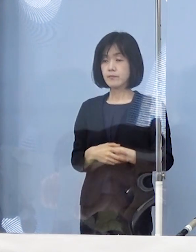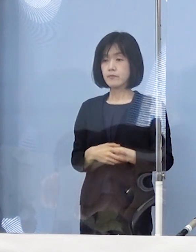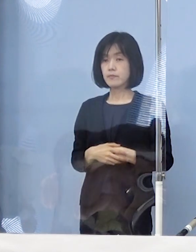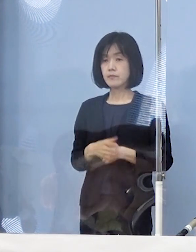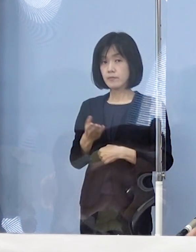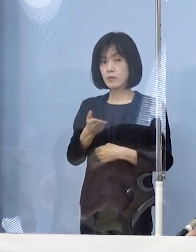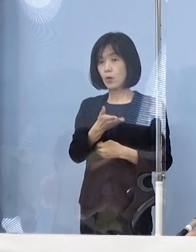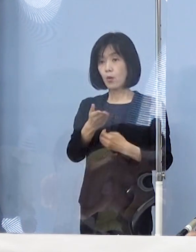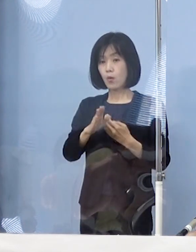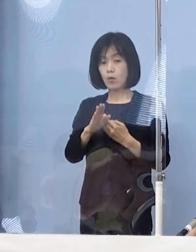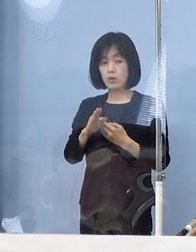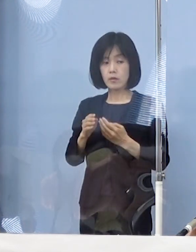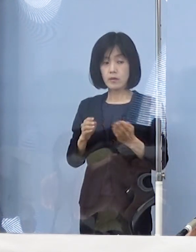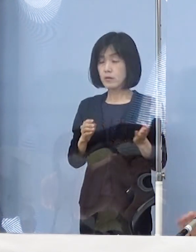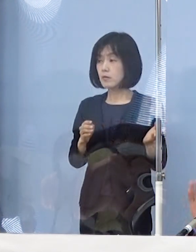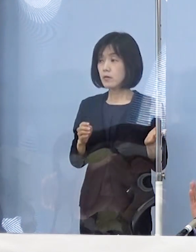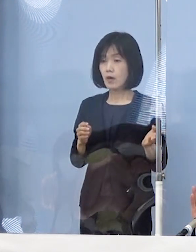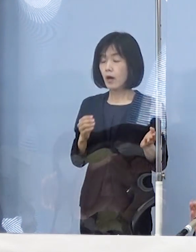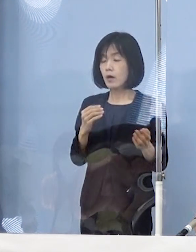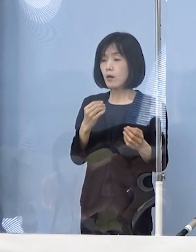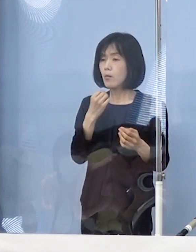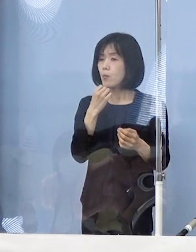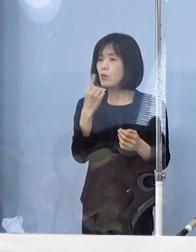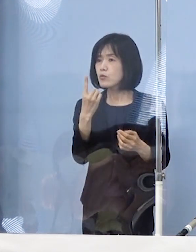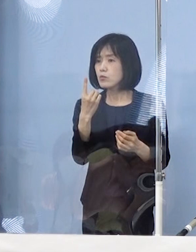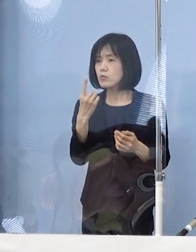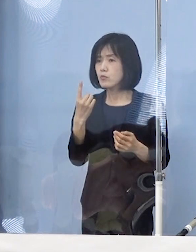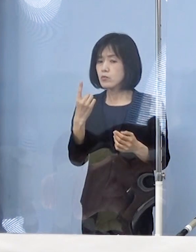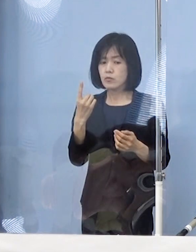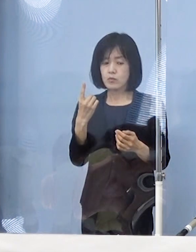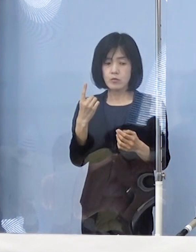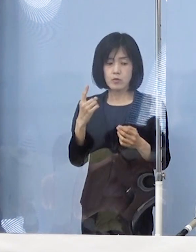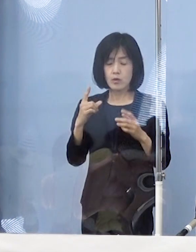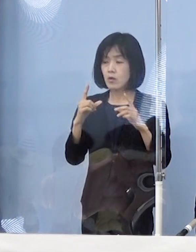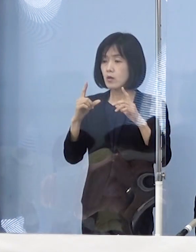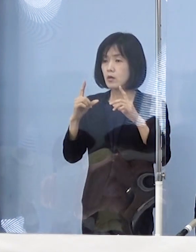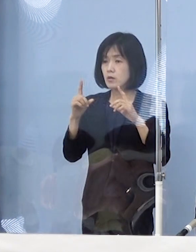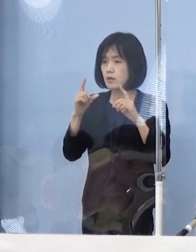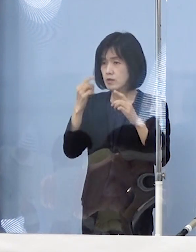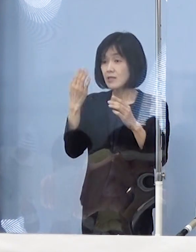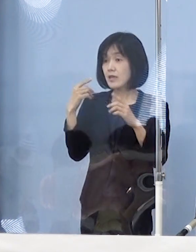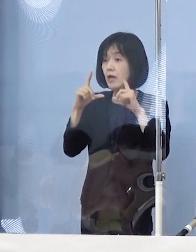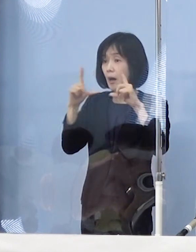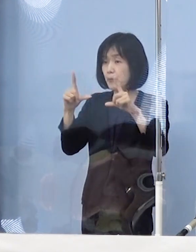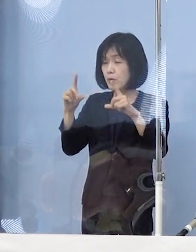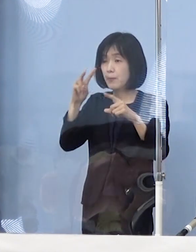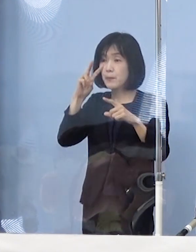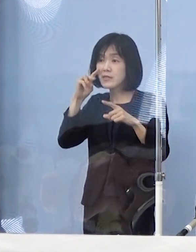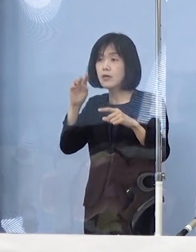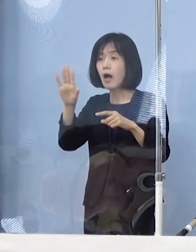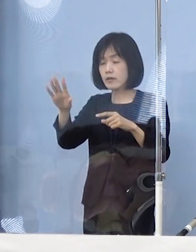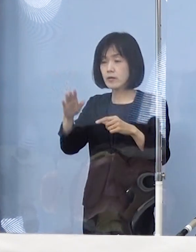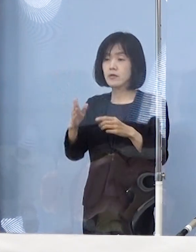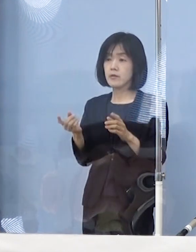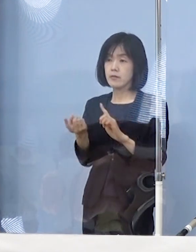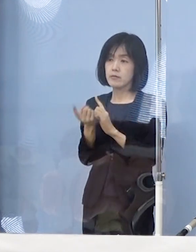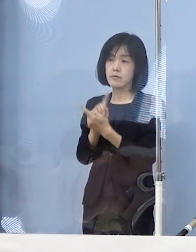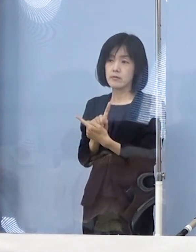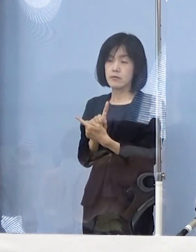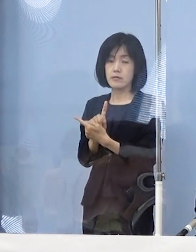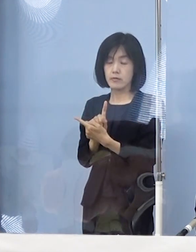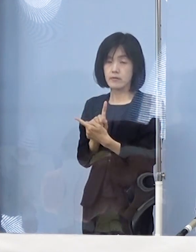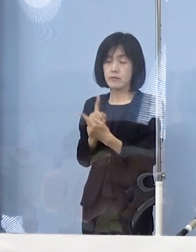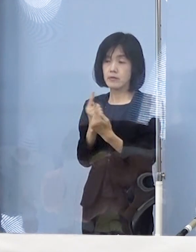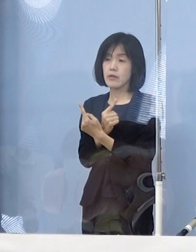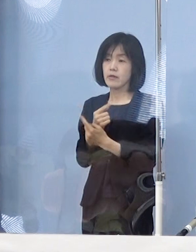。 各社さんお願いします。 すみません、1点だけちょっと私の発表事項で間違っていた点があってですね、訂正させていただいてもよろし